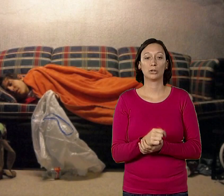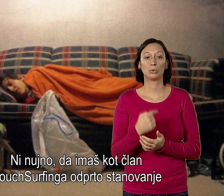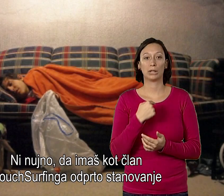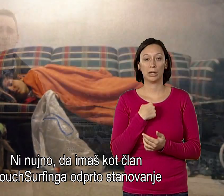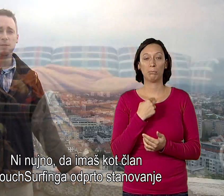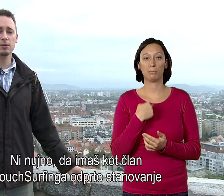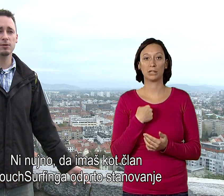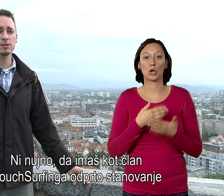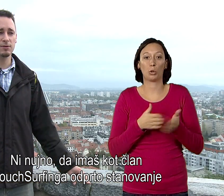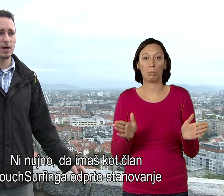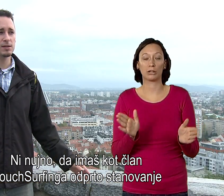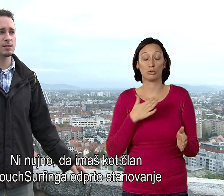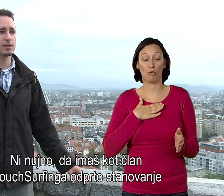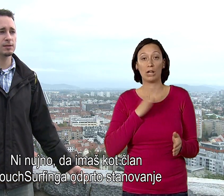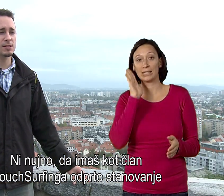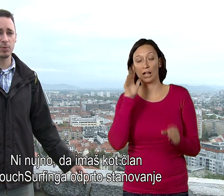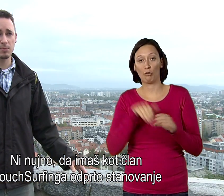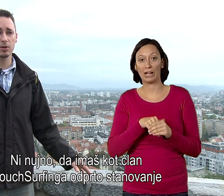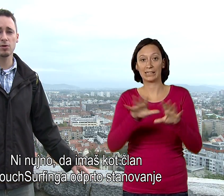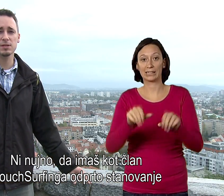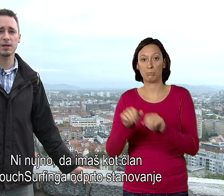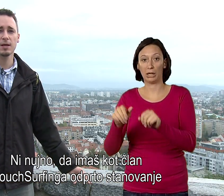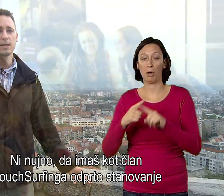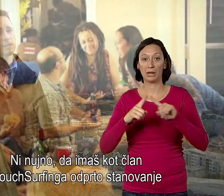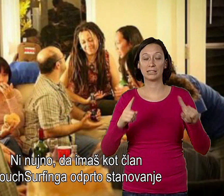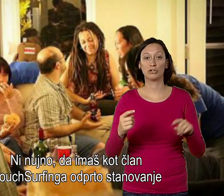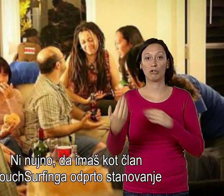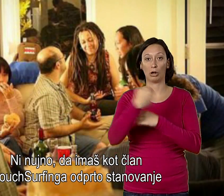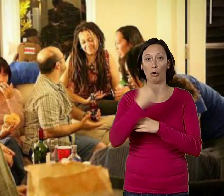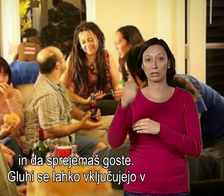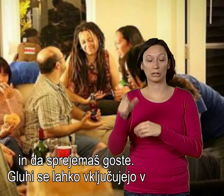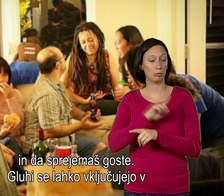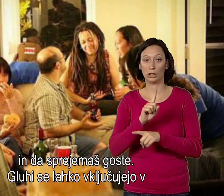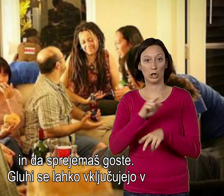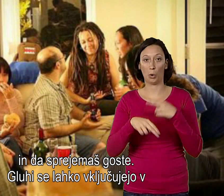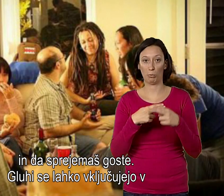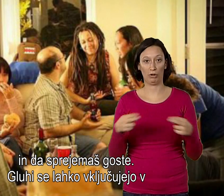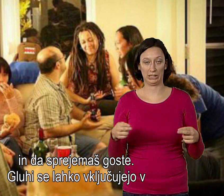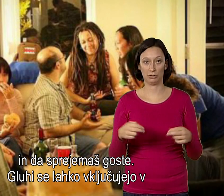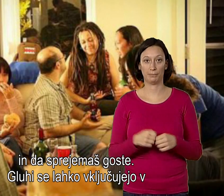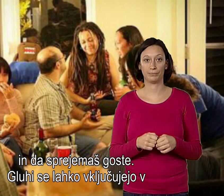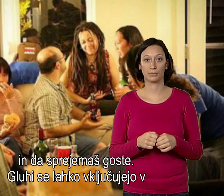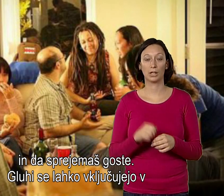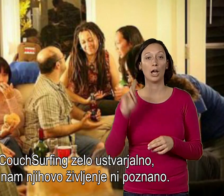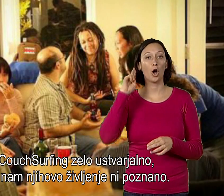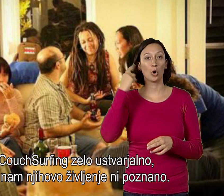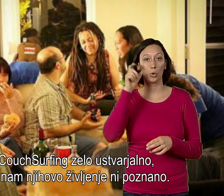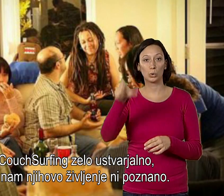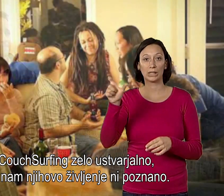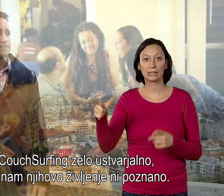jaz odprto stanovanje, da sprejemam goste, ni obvezno, ne. Gluhi se lahko vključujejo v couchsurfing,